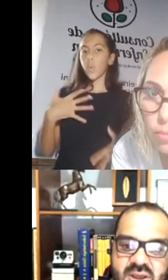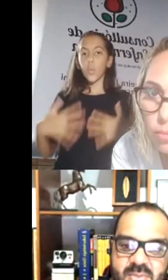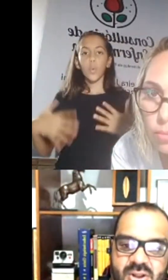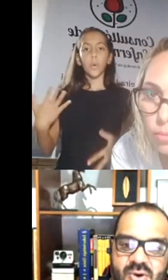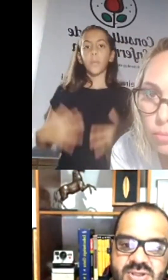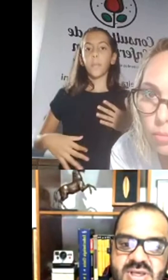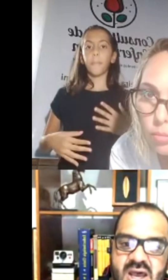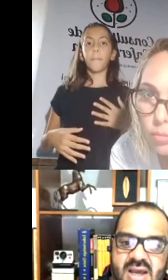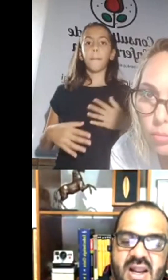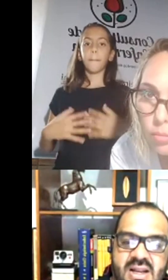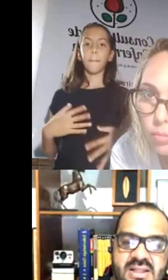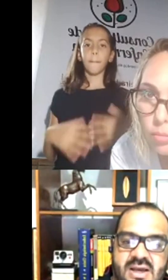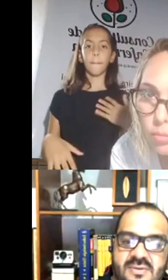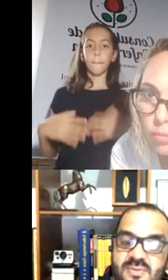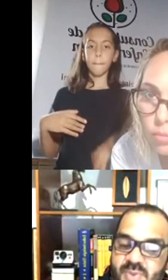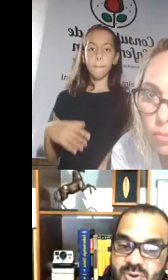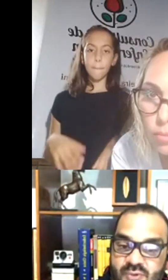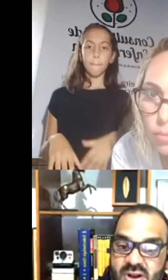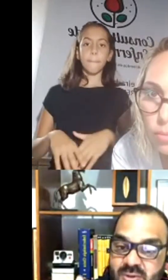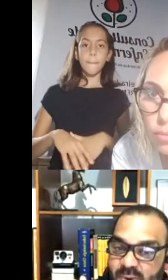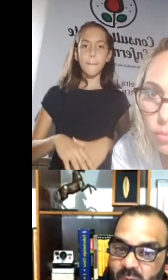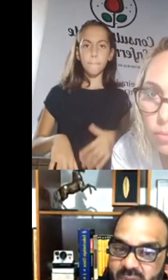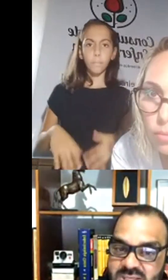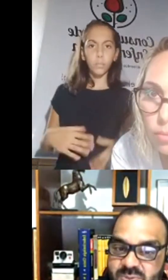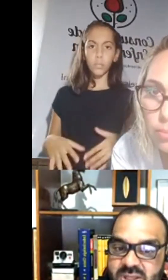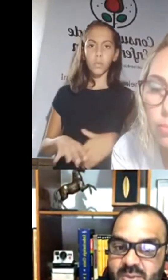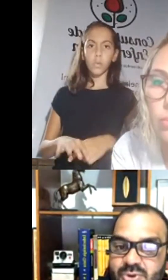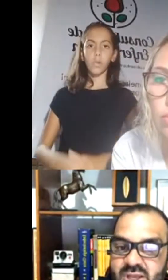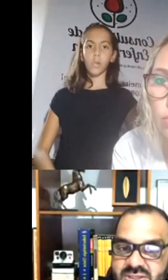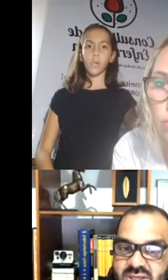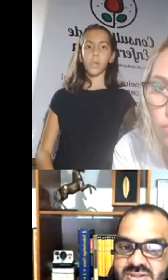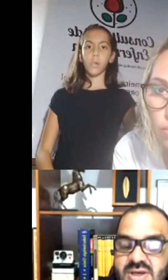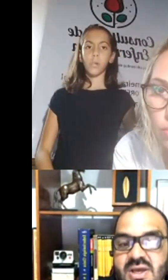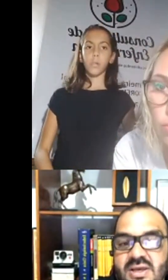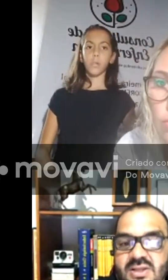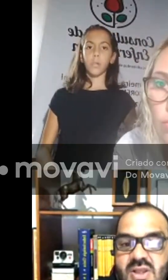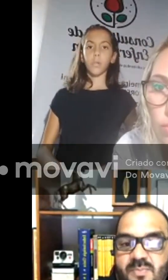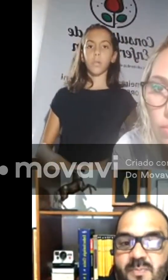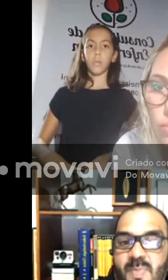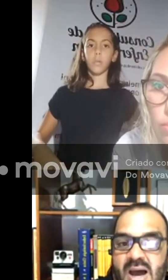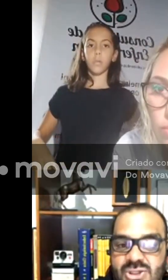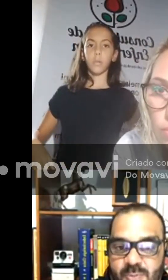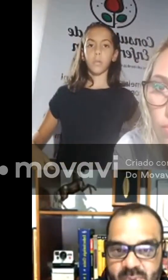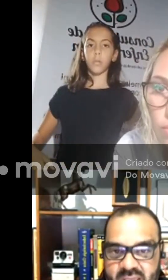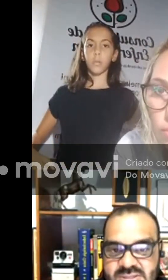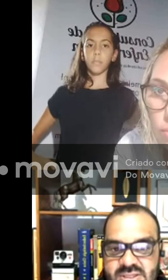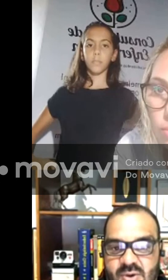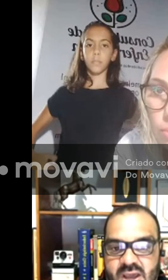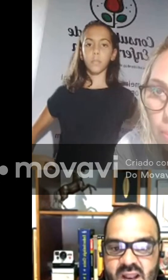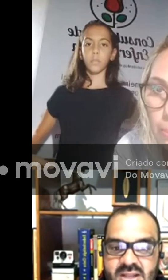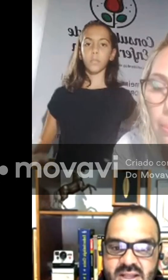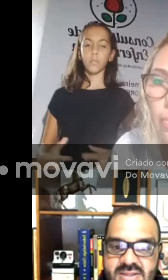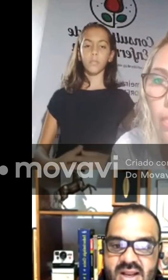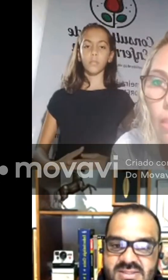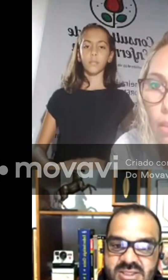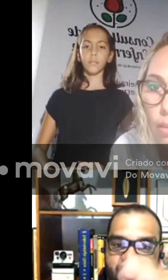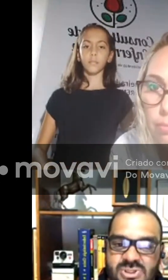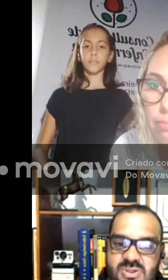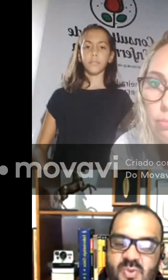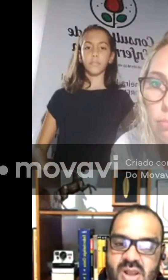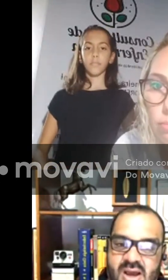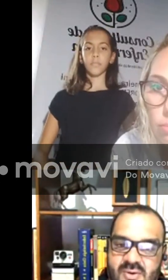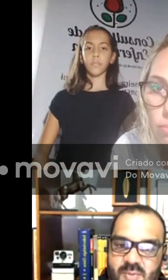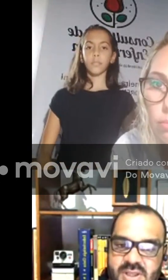interessante para nós. A grelina, eu estou falando para obeso, porque tem muita gente que tem baixo peso. Então, a grelina é interessante